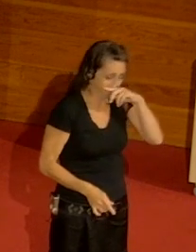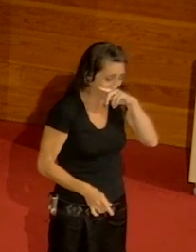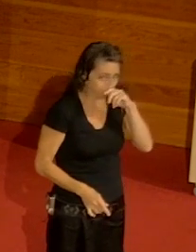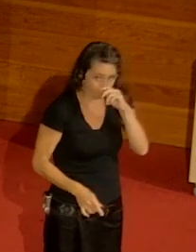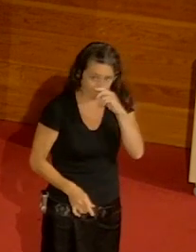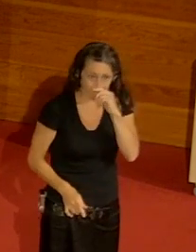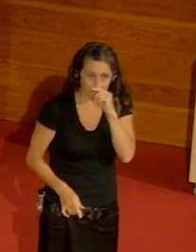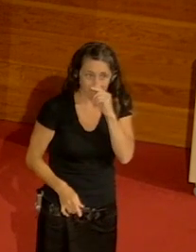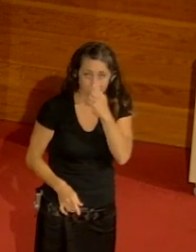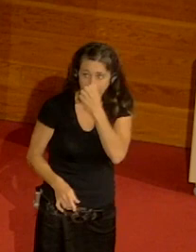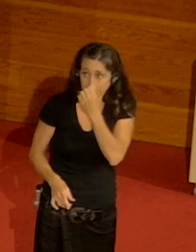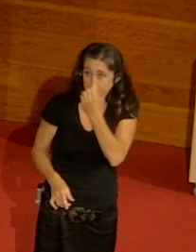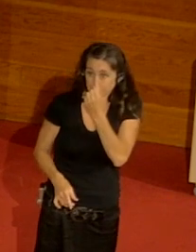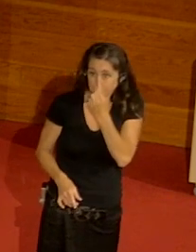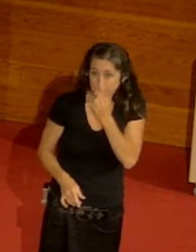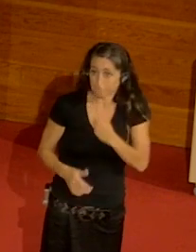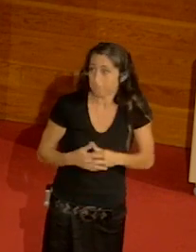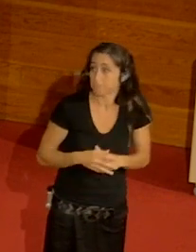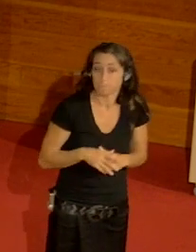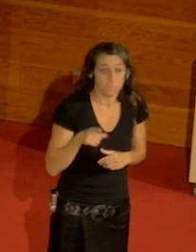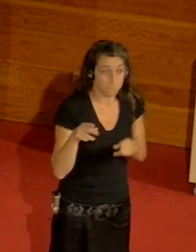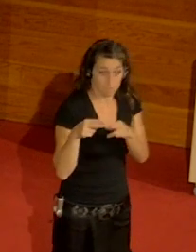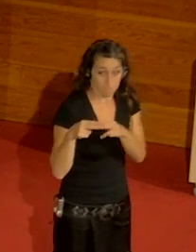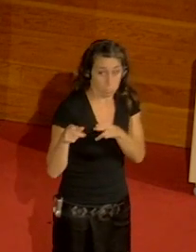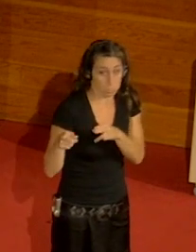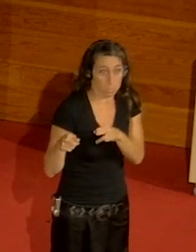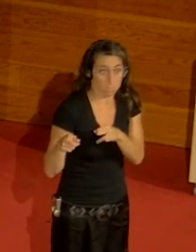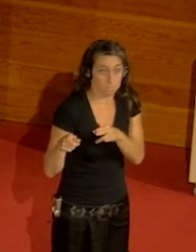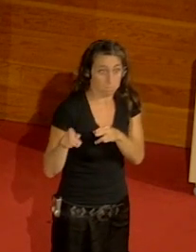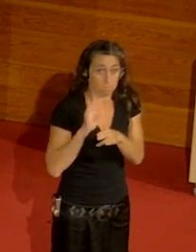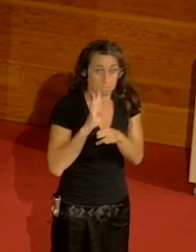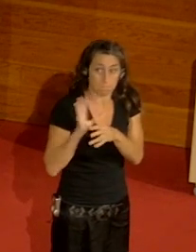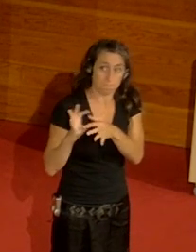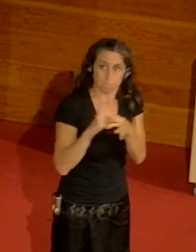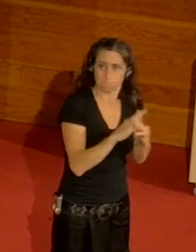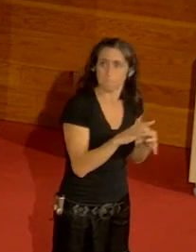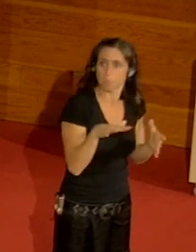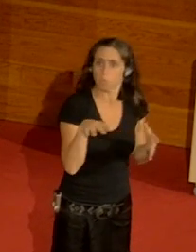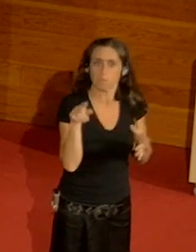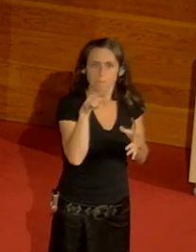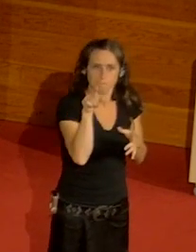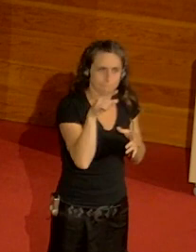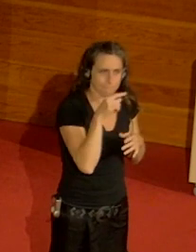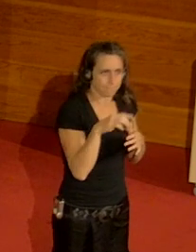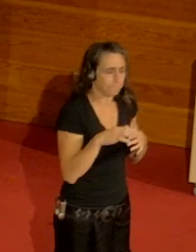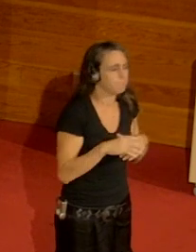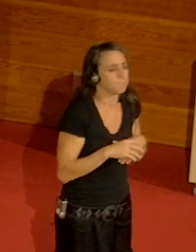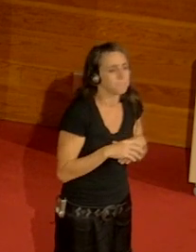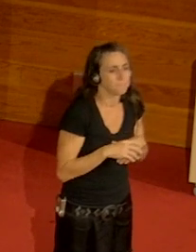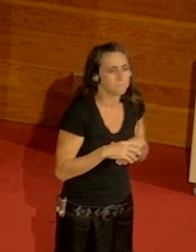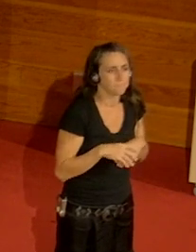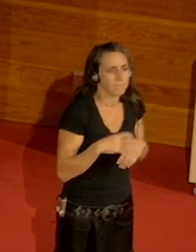Hola Sara en la misma línea que acaban de hacer Estoy aquí Perdón Israel Como